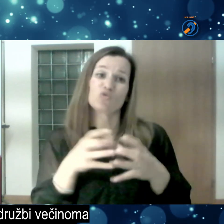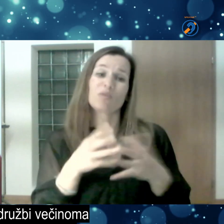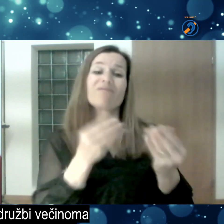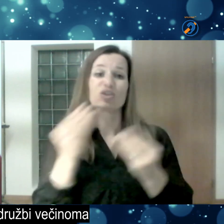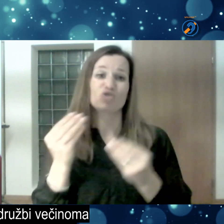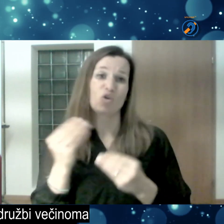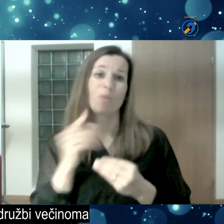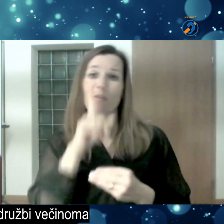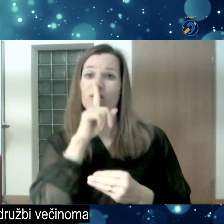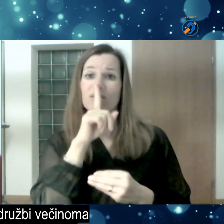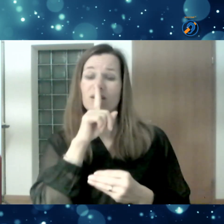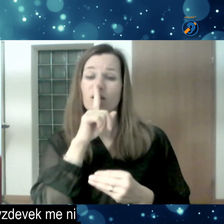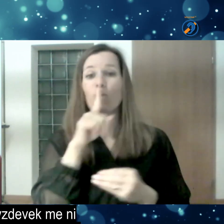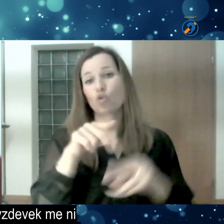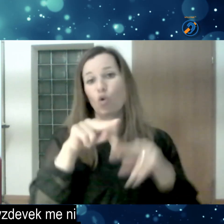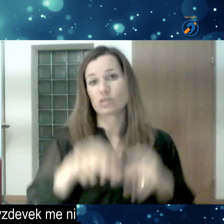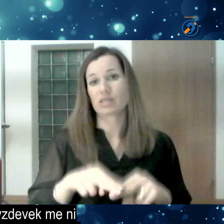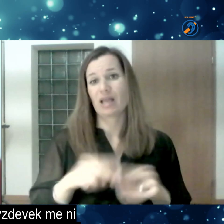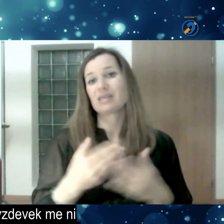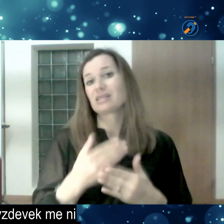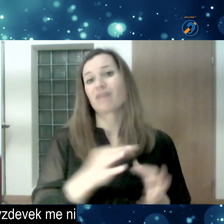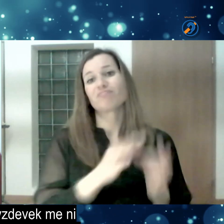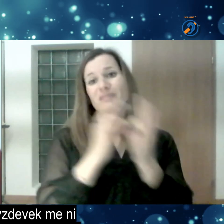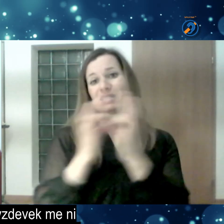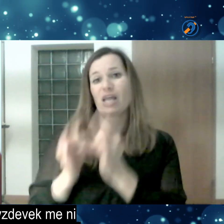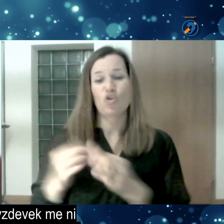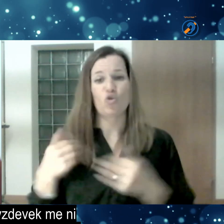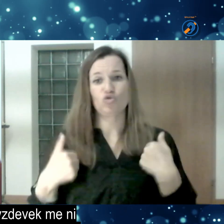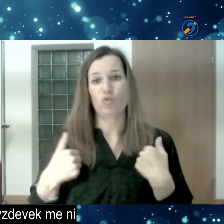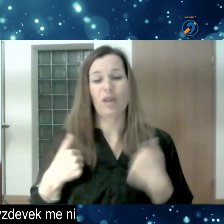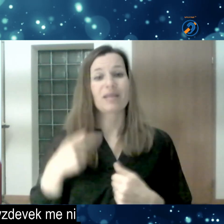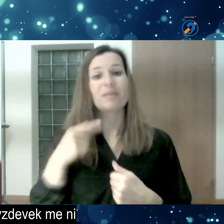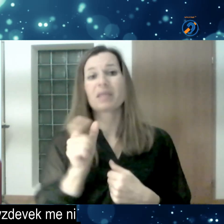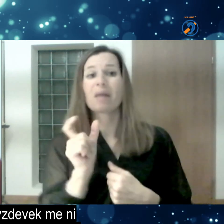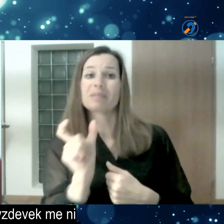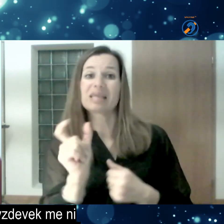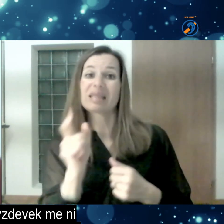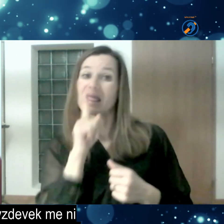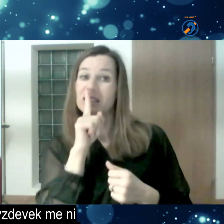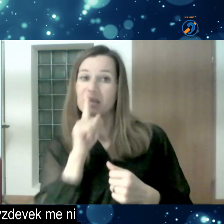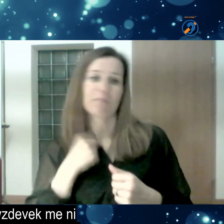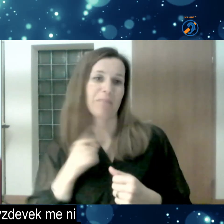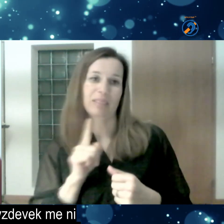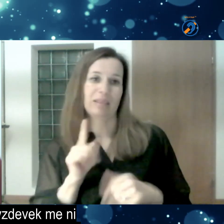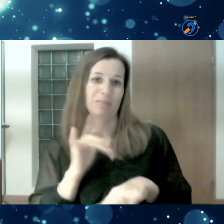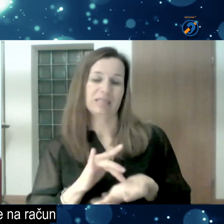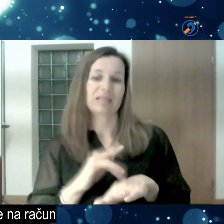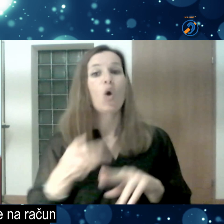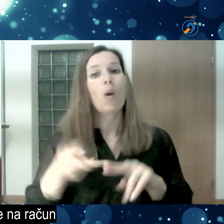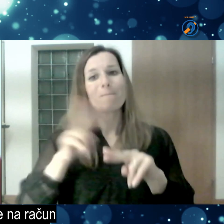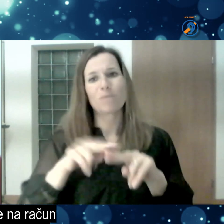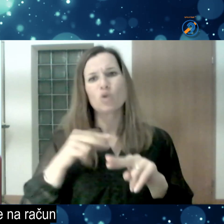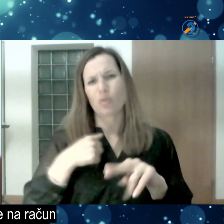to ostalo za vse življenje. Mislim, takrat ta vzdevek me ni prizadel, bolj so mi prizadeli